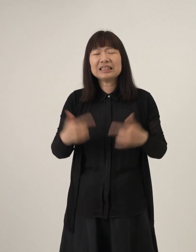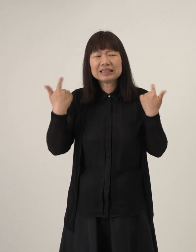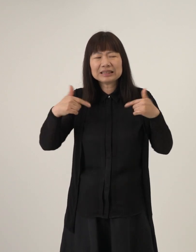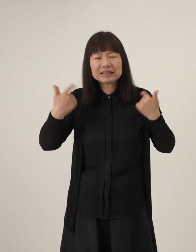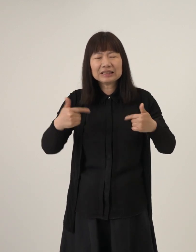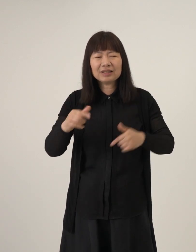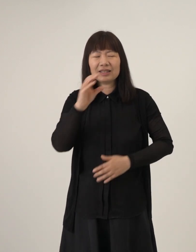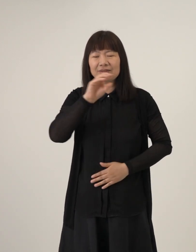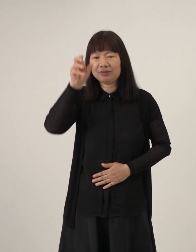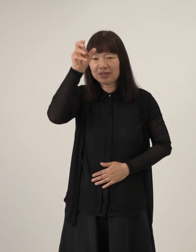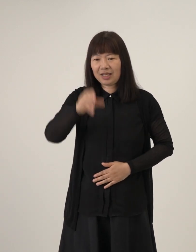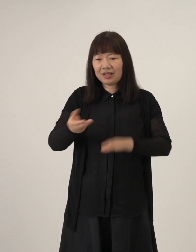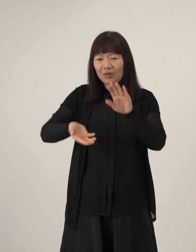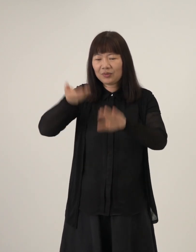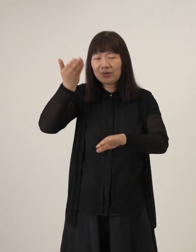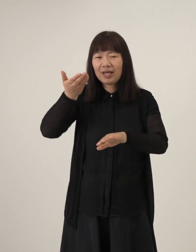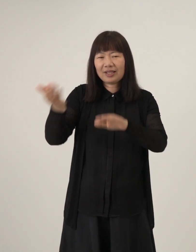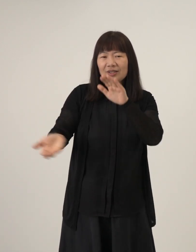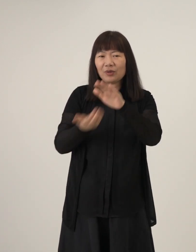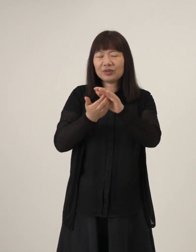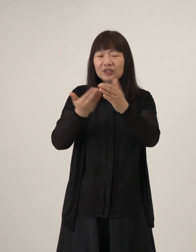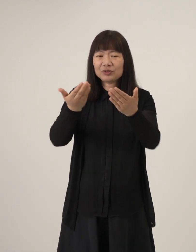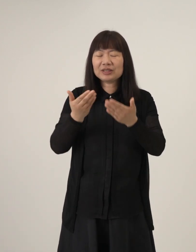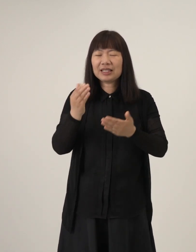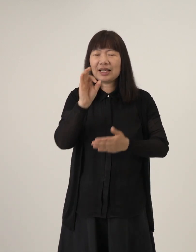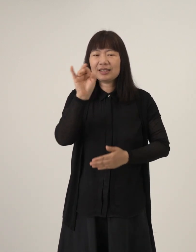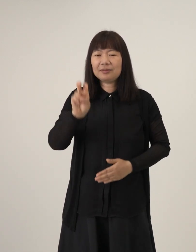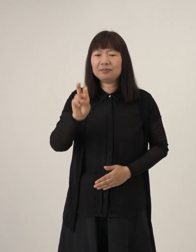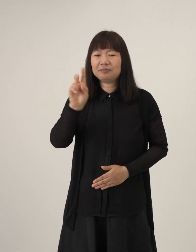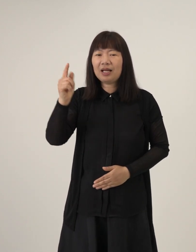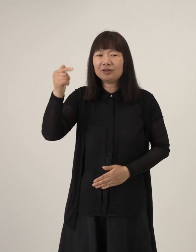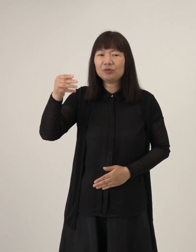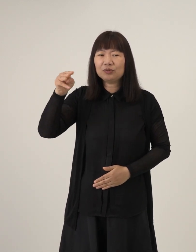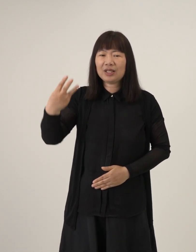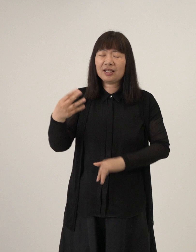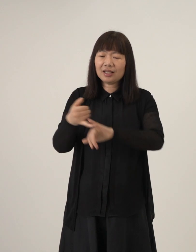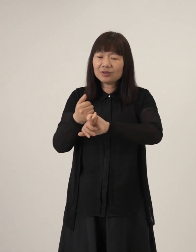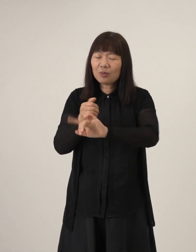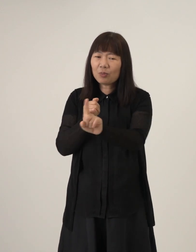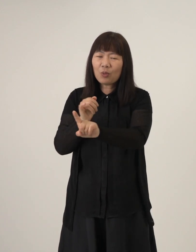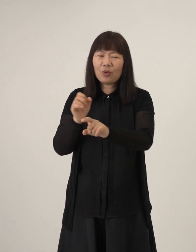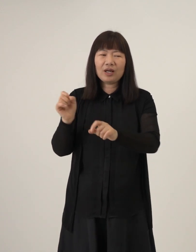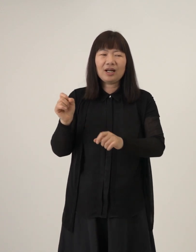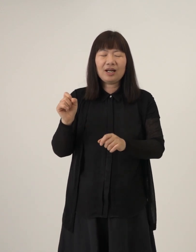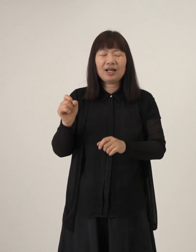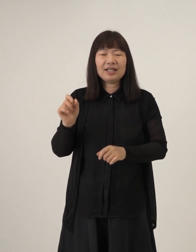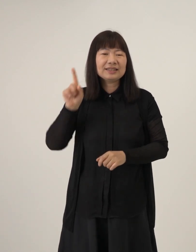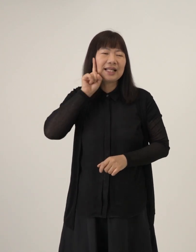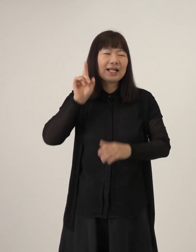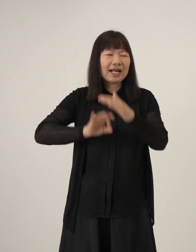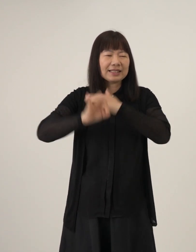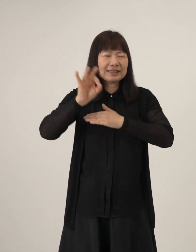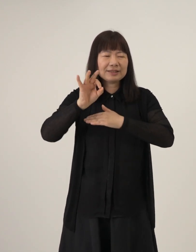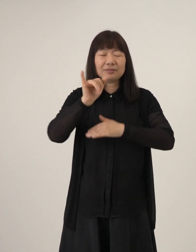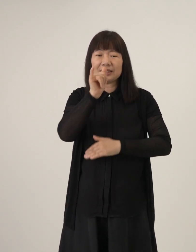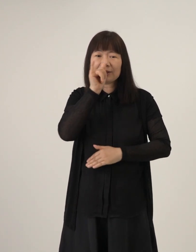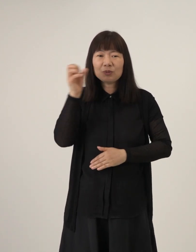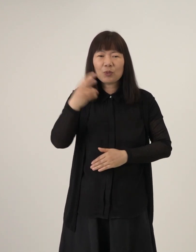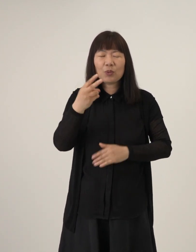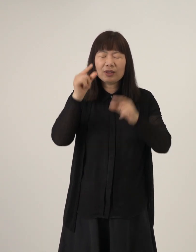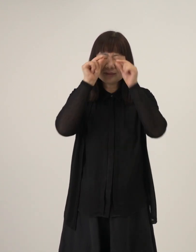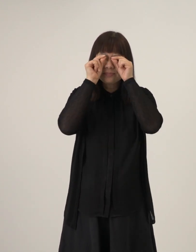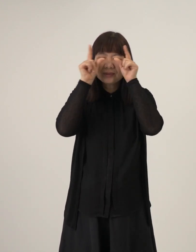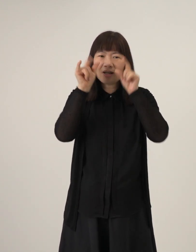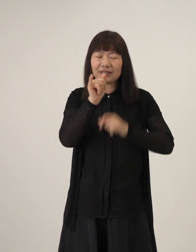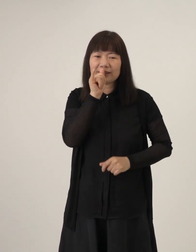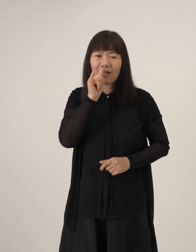늘 십자가 위에 성취하신 임마누엘의 약속은 당장 내일 아침 태양이 떠오르고 눈을